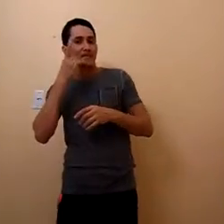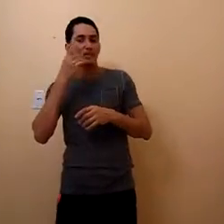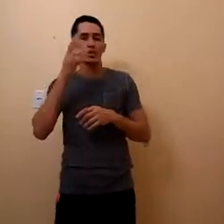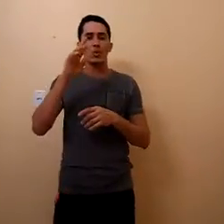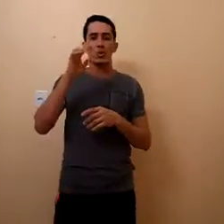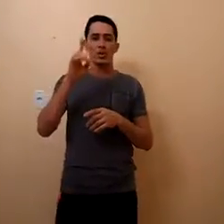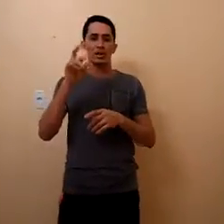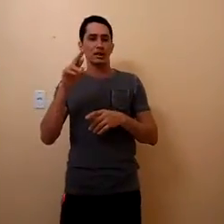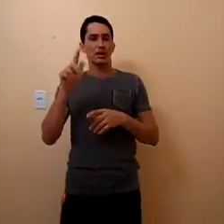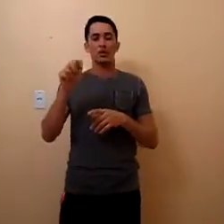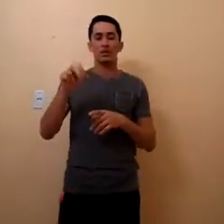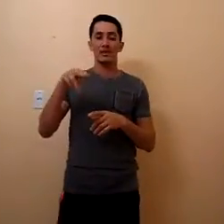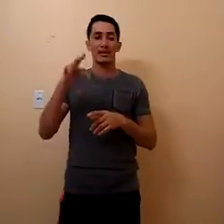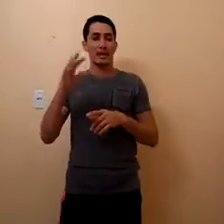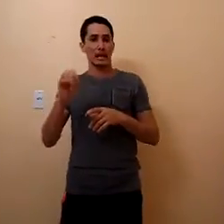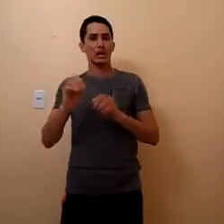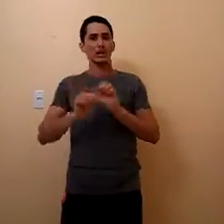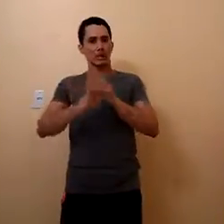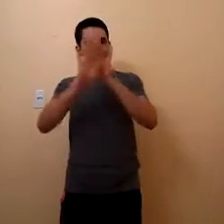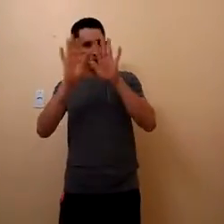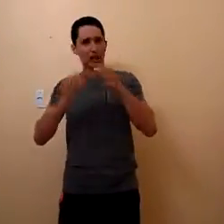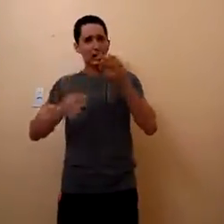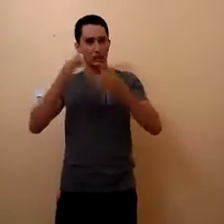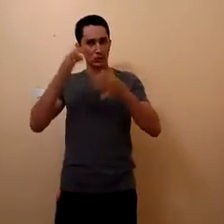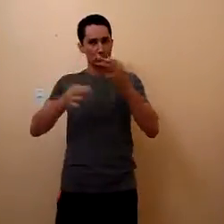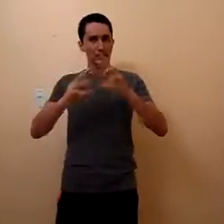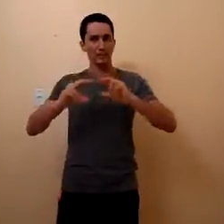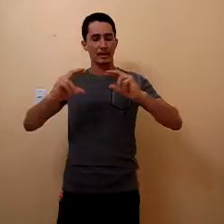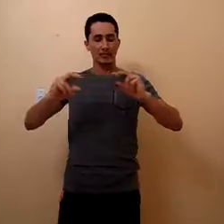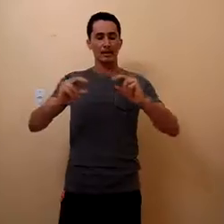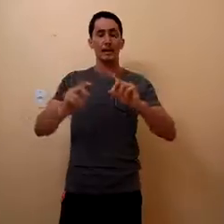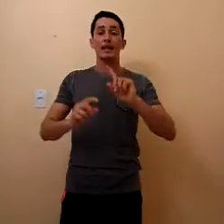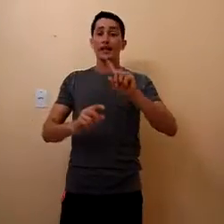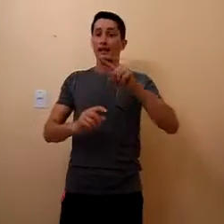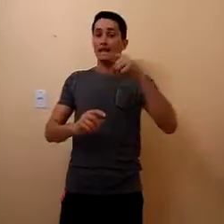vai esclarecer os fatos em juízo. A seguir, a apreensão de